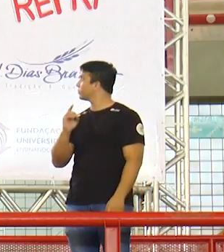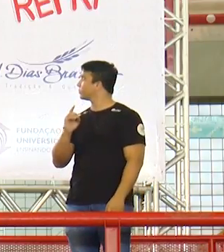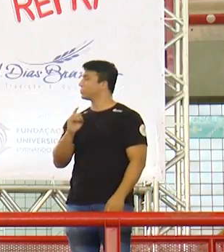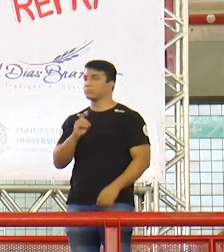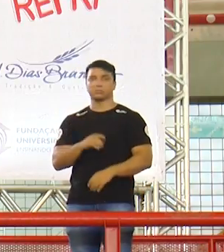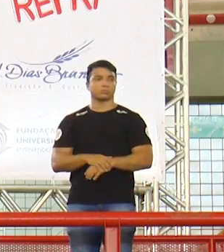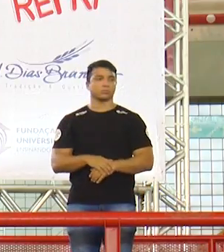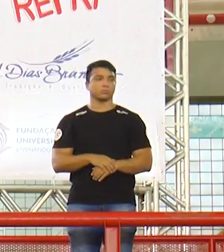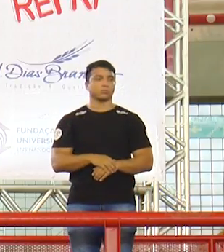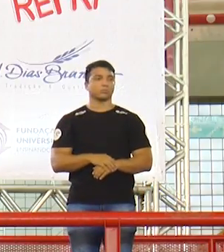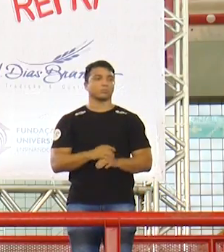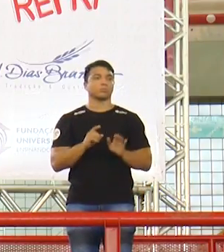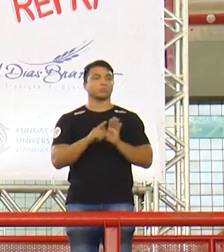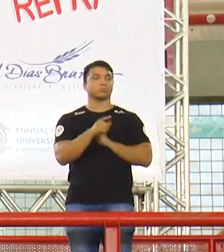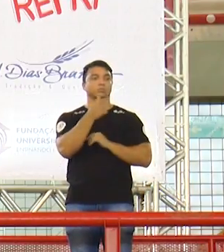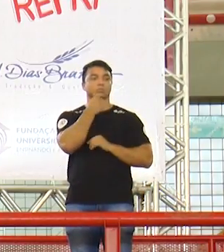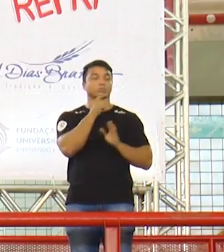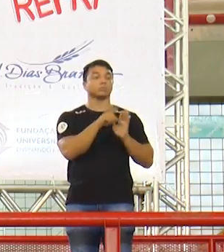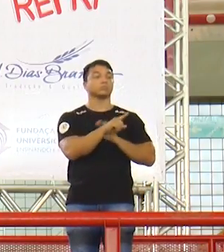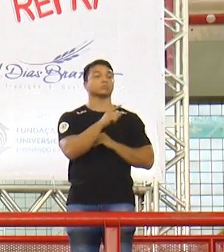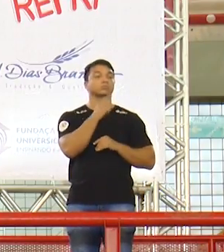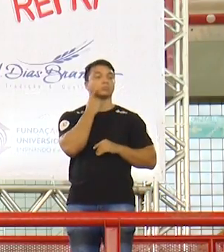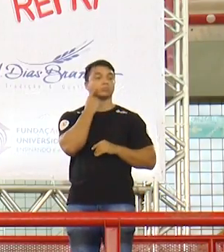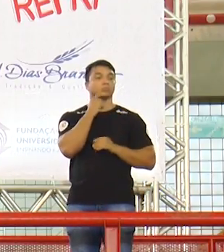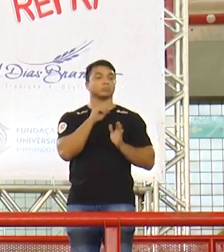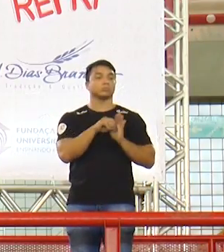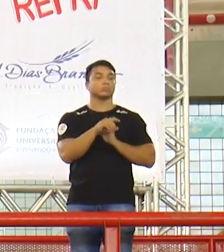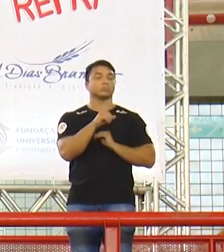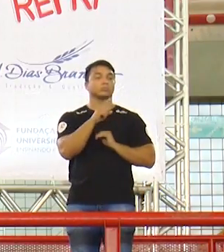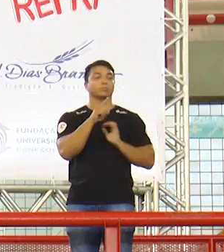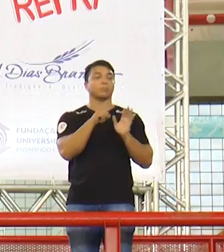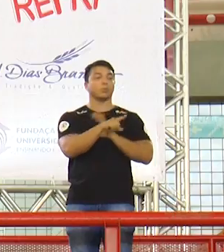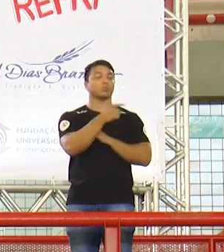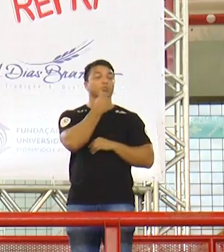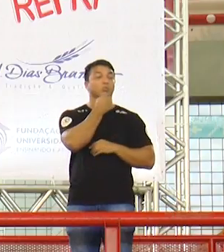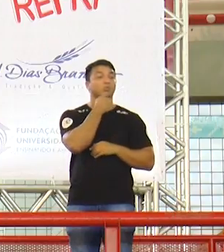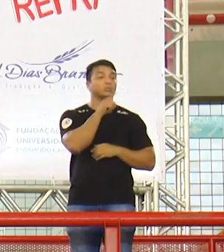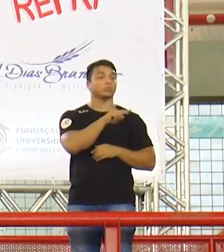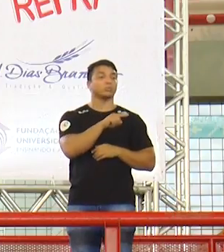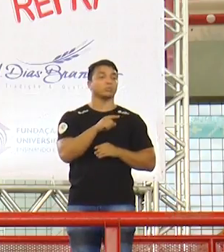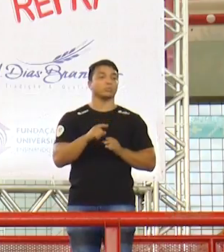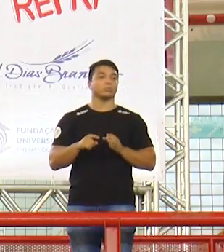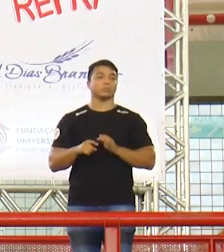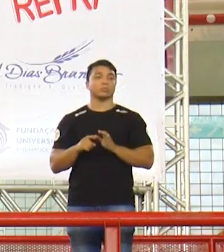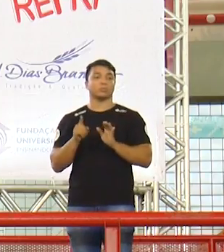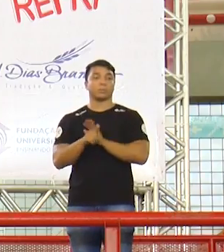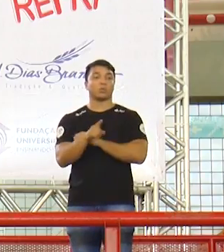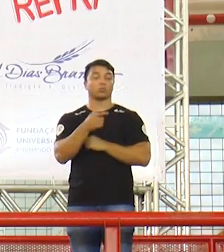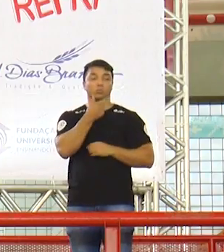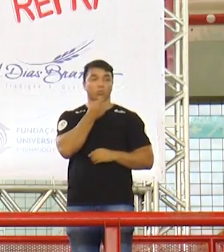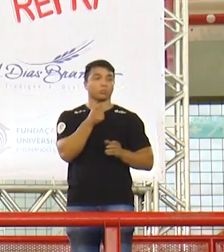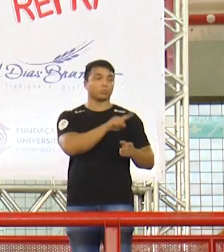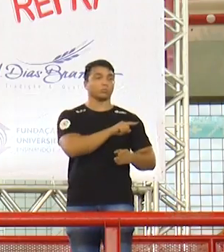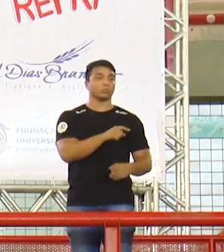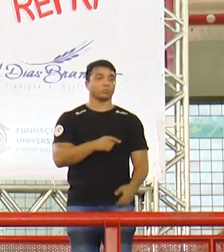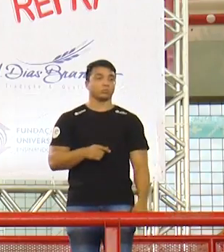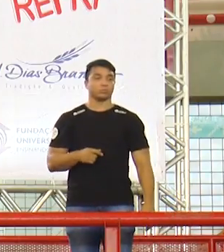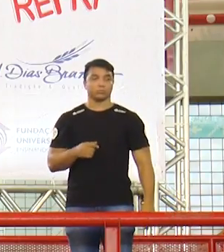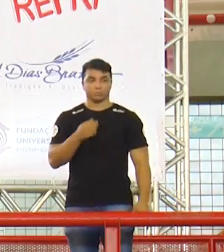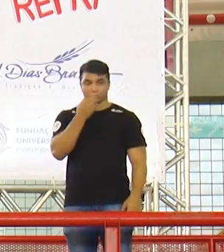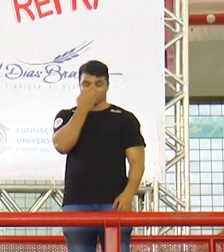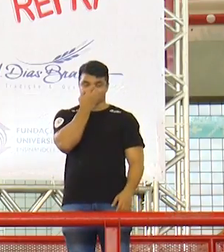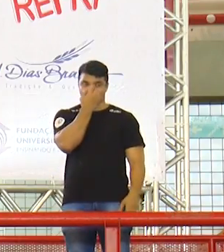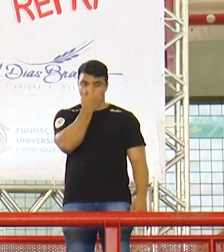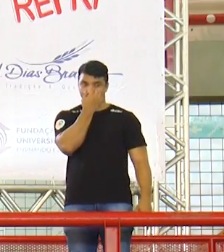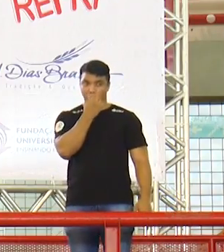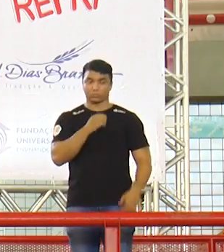aqui novamente aos queridos do Conselho de Jovens. Caras, com vocês passa tão